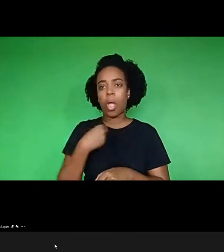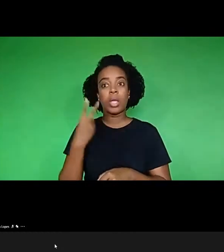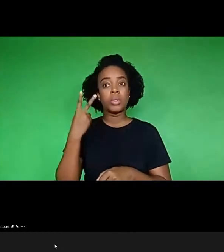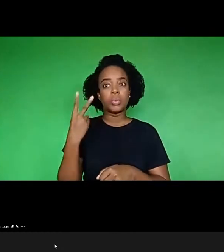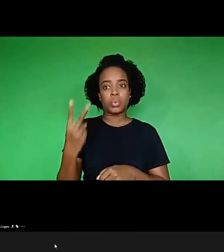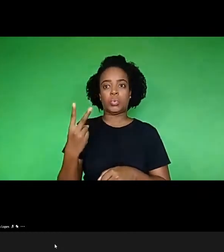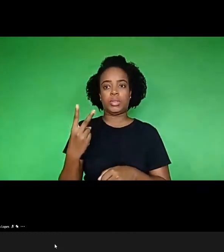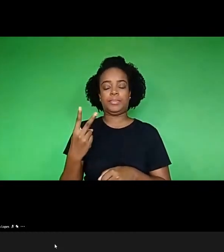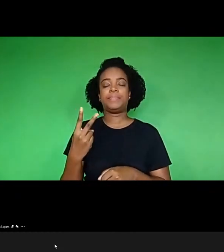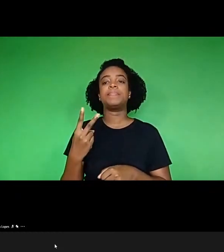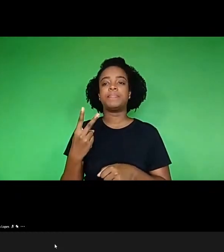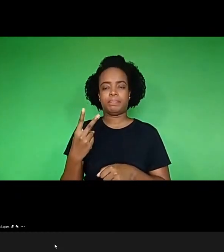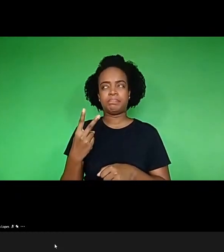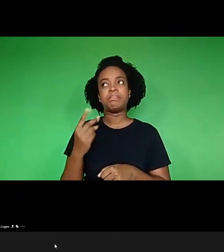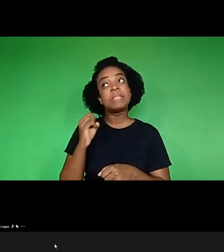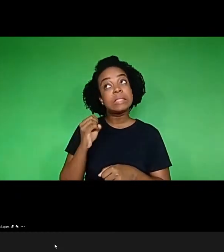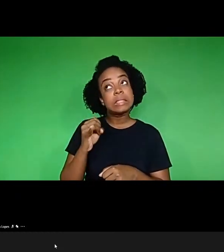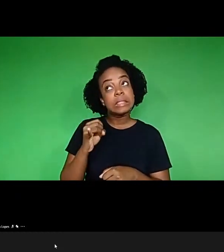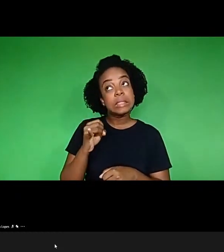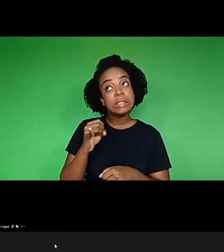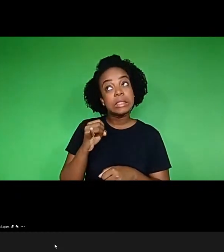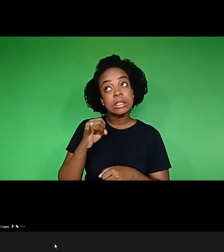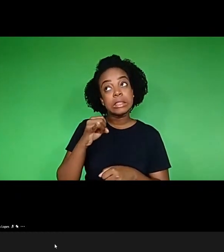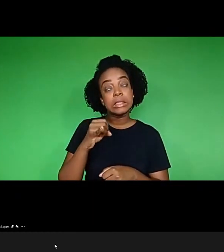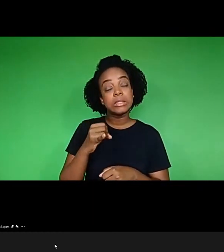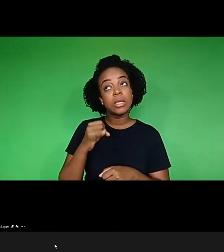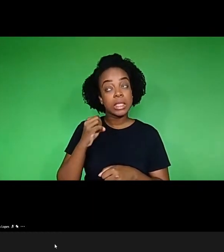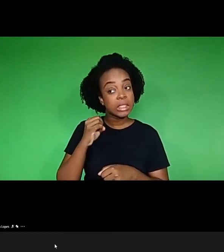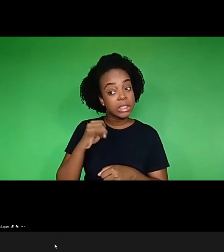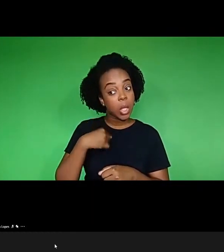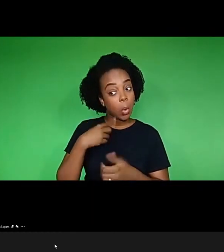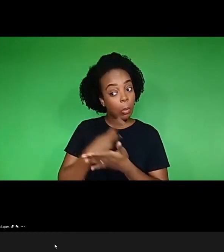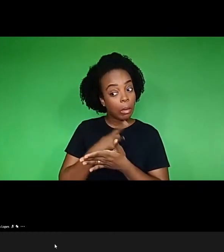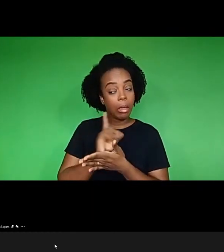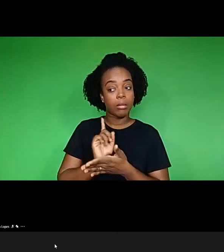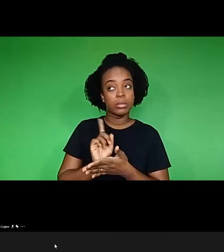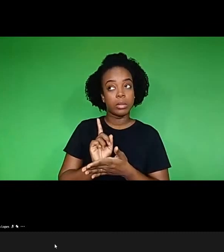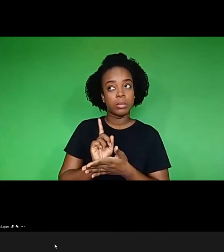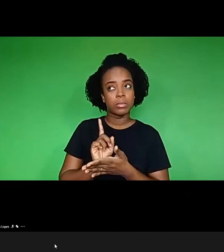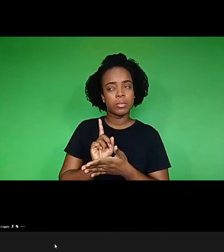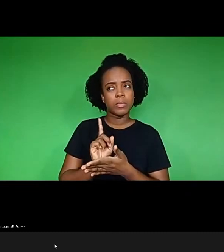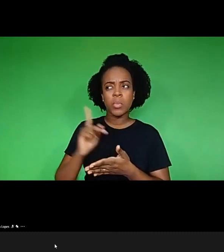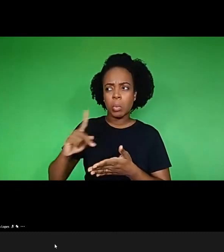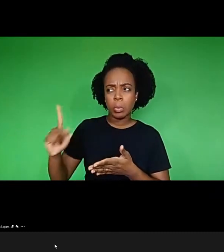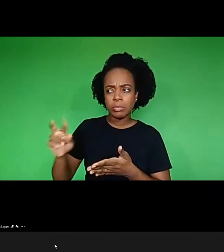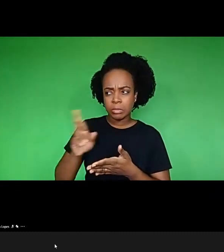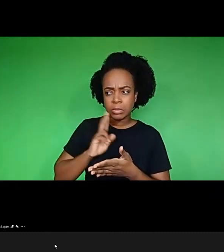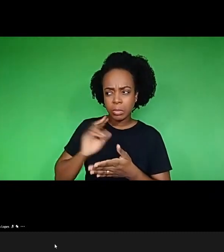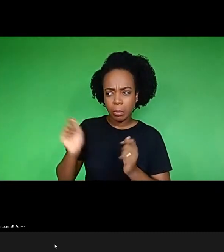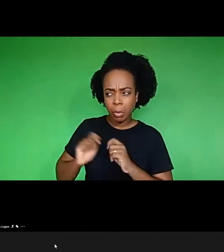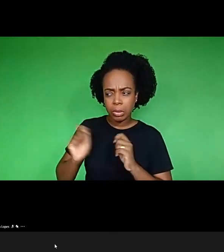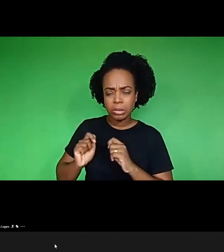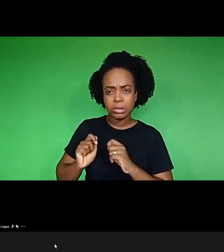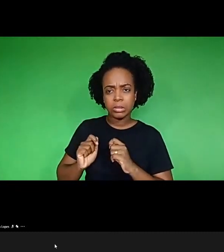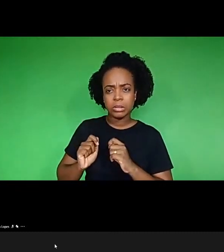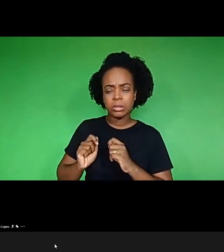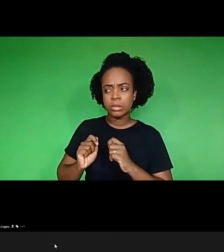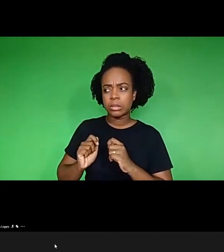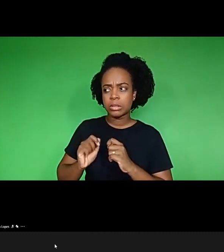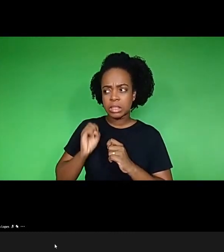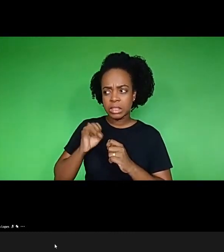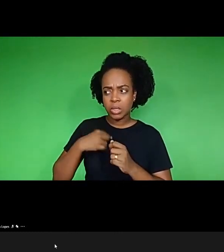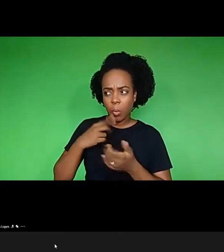estou enganado, se algum dos professor Renato puder me corrigir, caso eu esteja